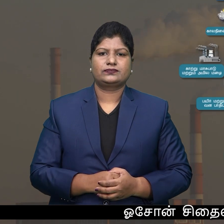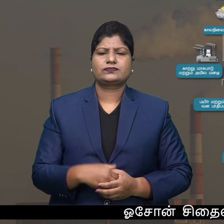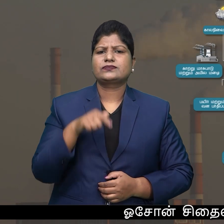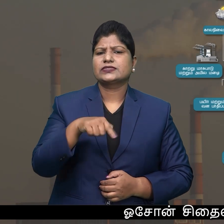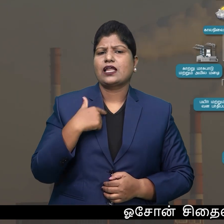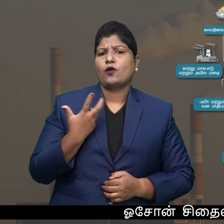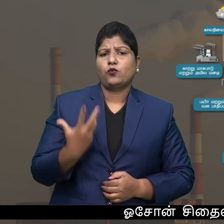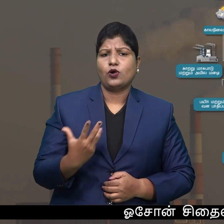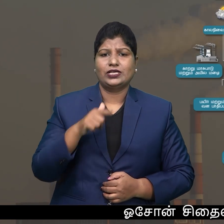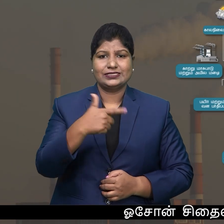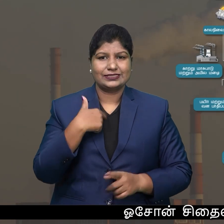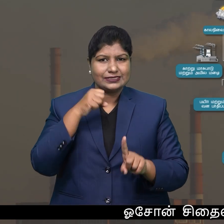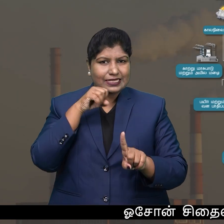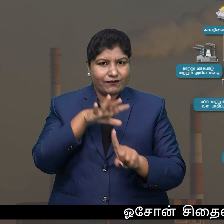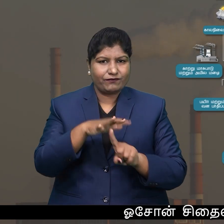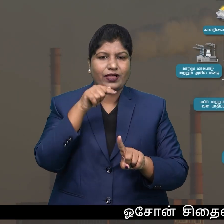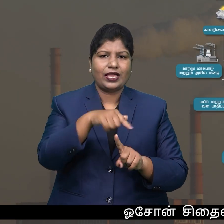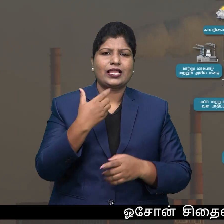ஓசோன் சிதைவின் தாக்கம் என்ன?